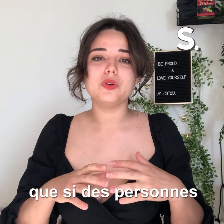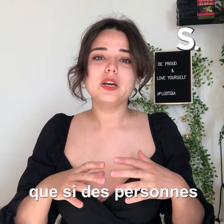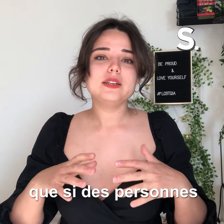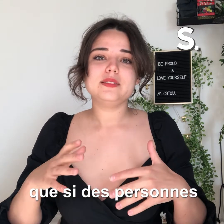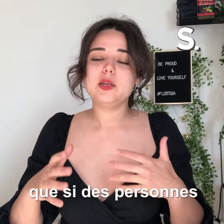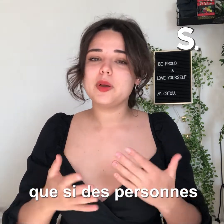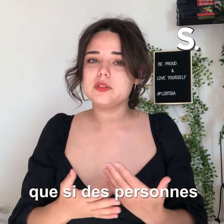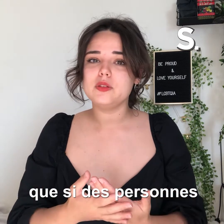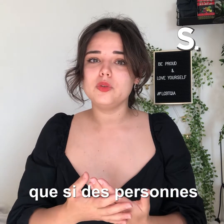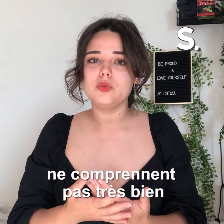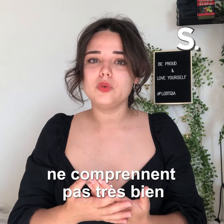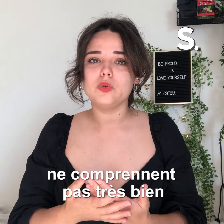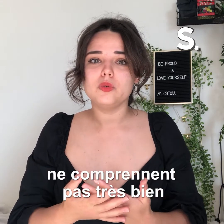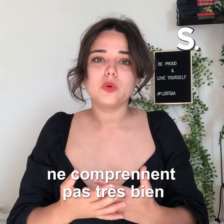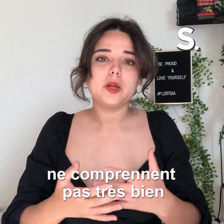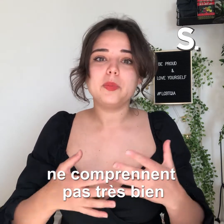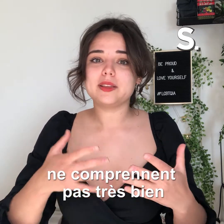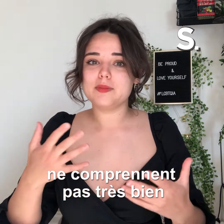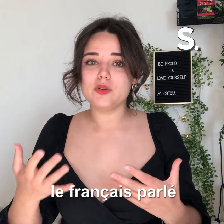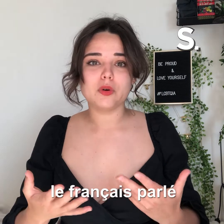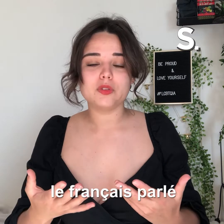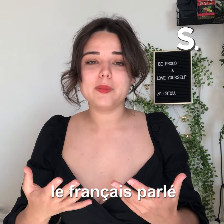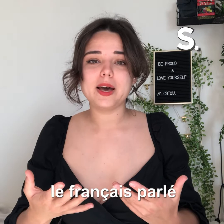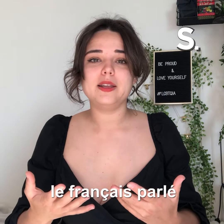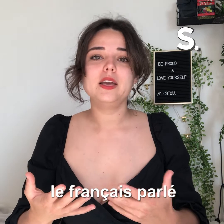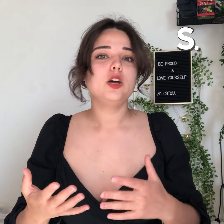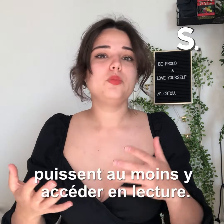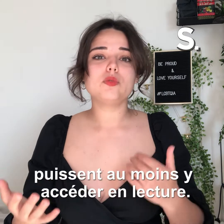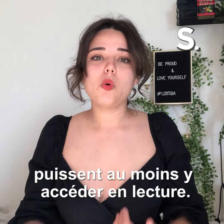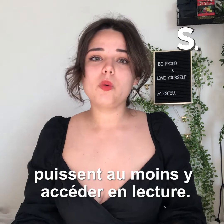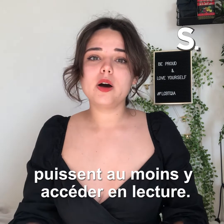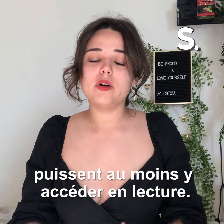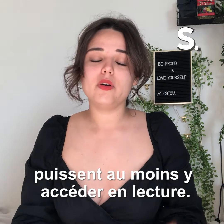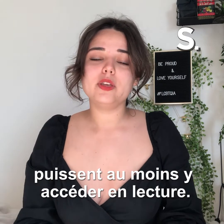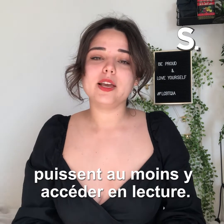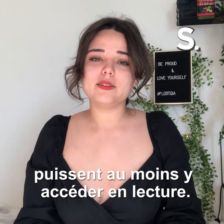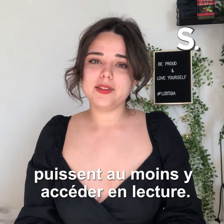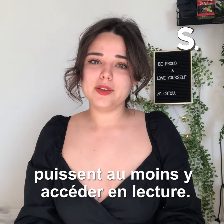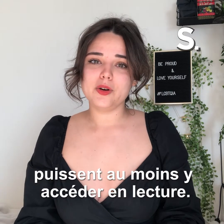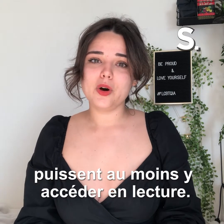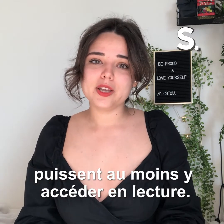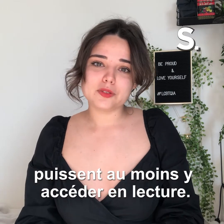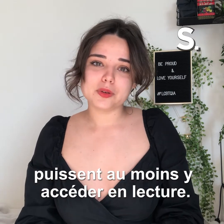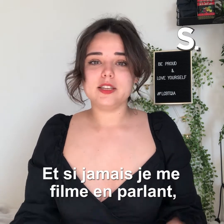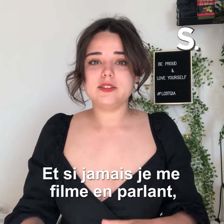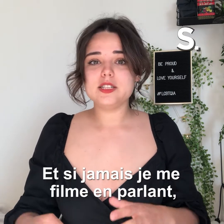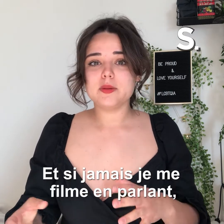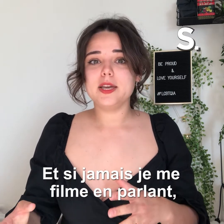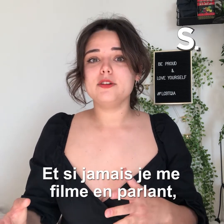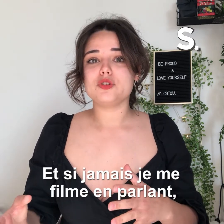si des personnes ne comprennent pas très bien le français parlé, puissent au moins y accéder en lecture. Et si jamais je